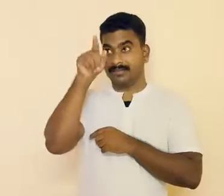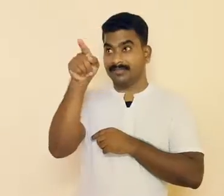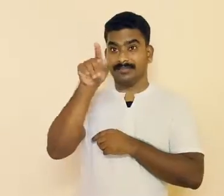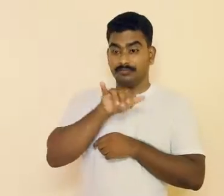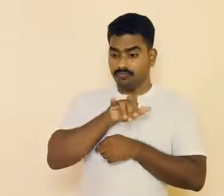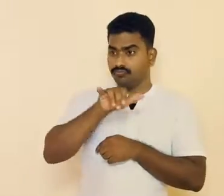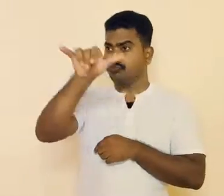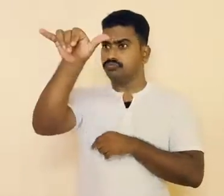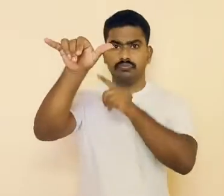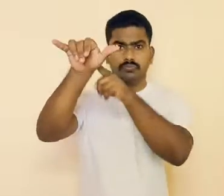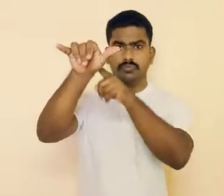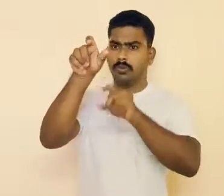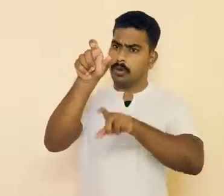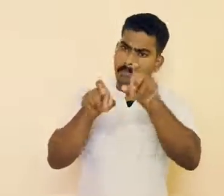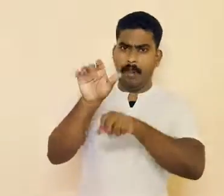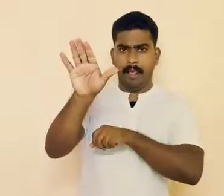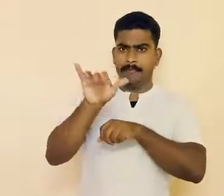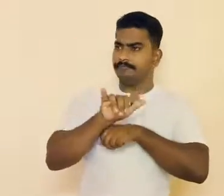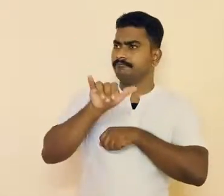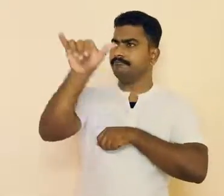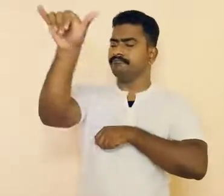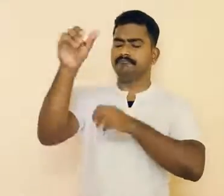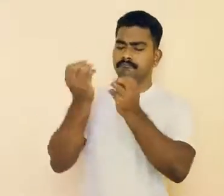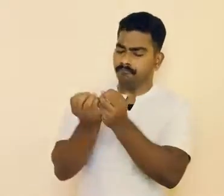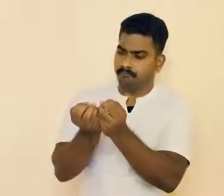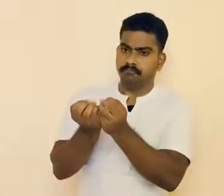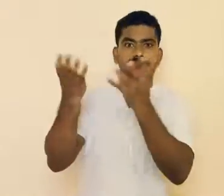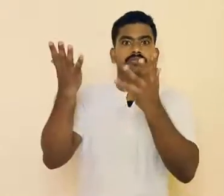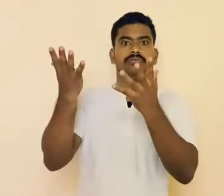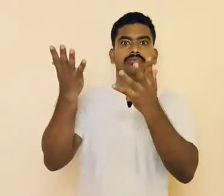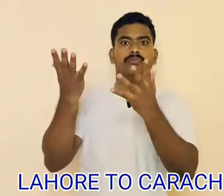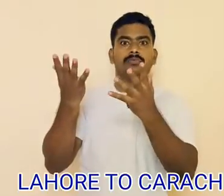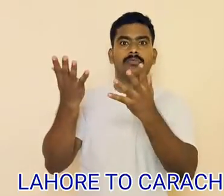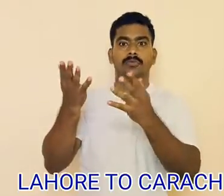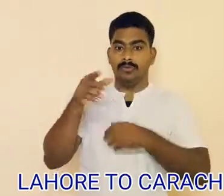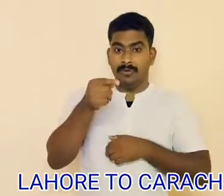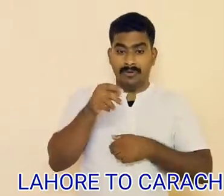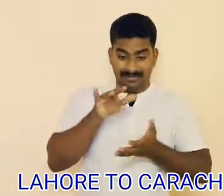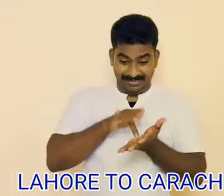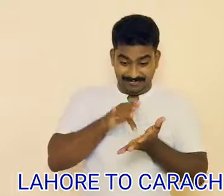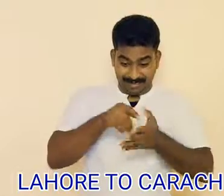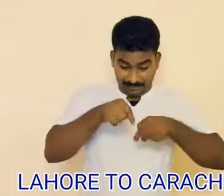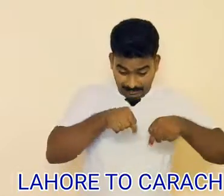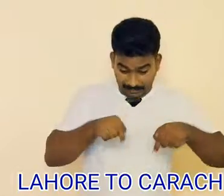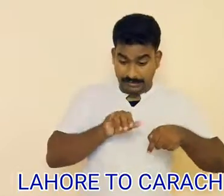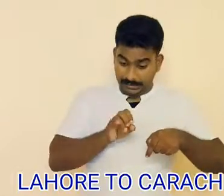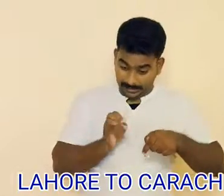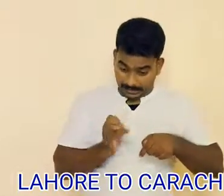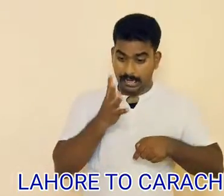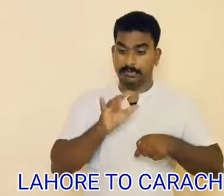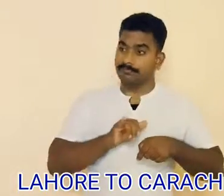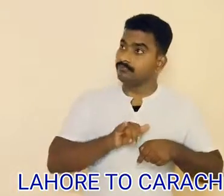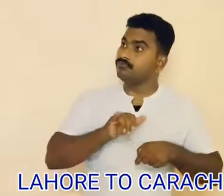പാകിസ്ഥാനിൽ യാത്രാ വിമാനം തകർന്നു വീണു. ലാഹോറിൽ നിന്നും കറാച്ചിയിലേക്ക് പോകുകയായിരുന്നു